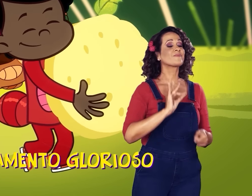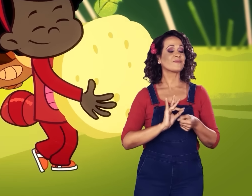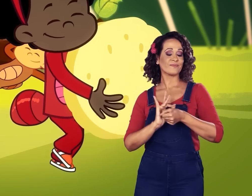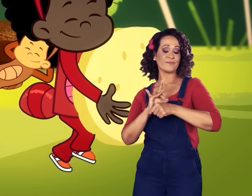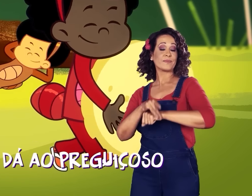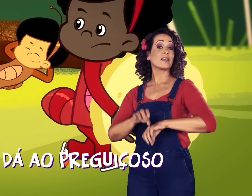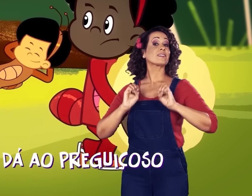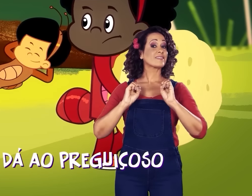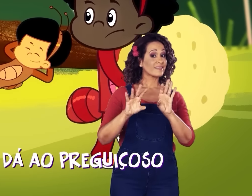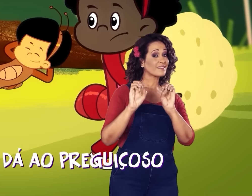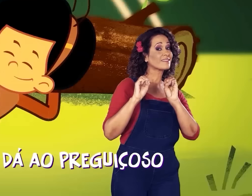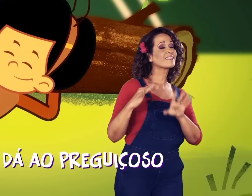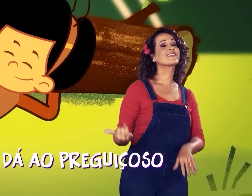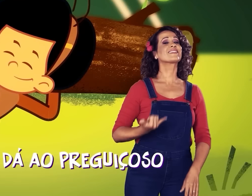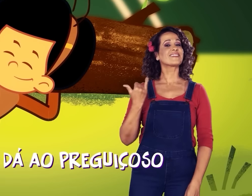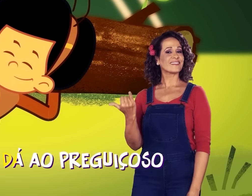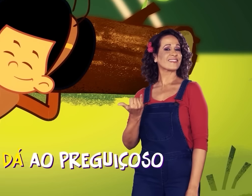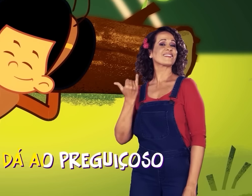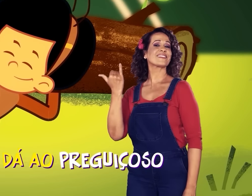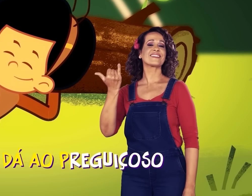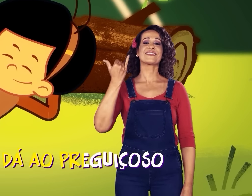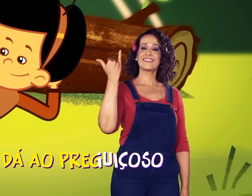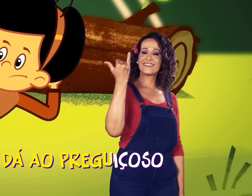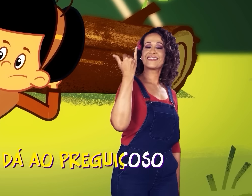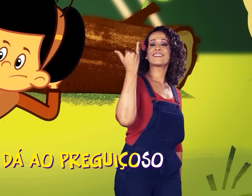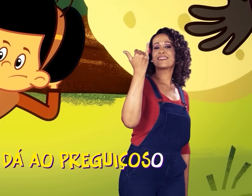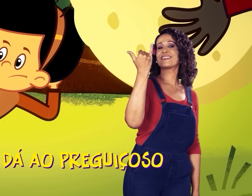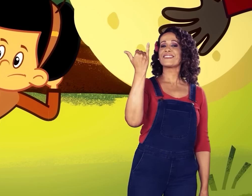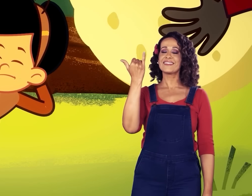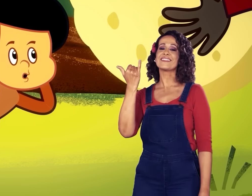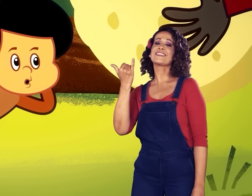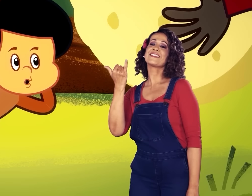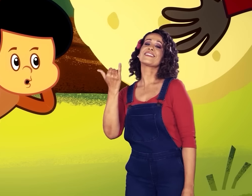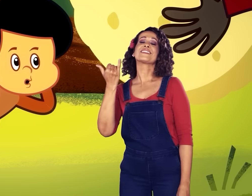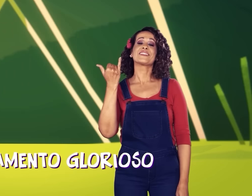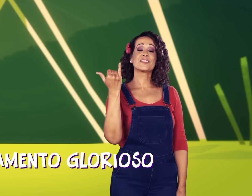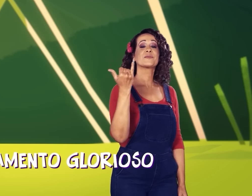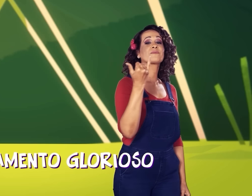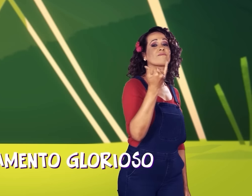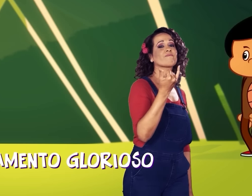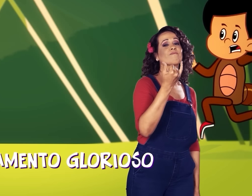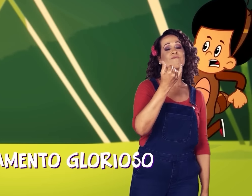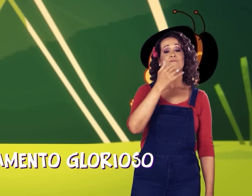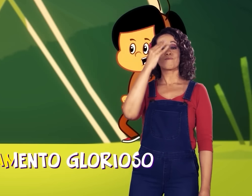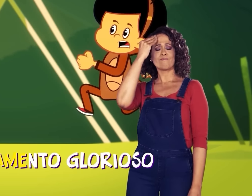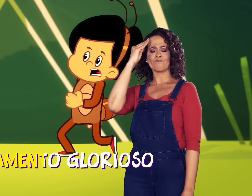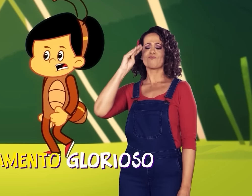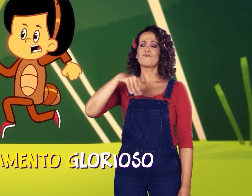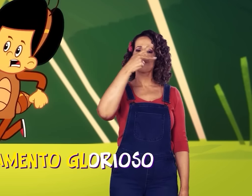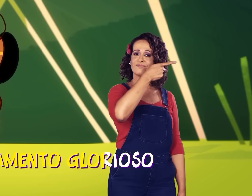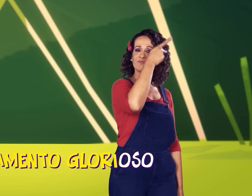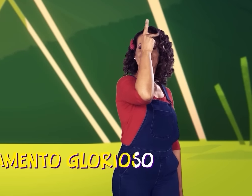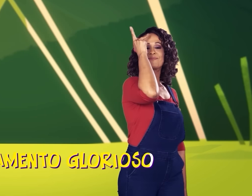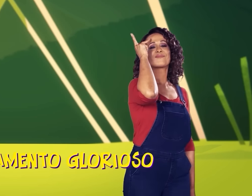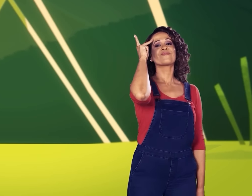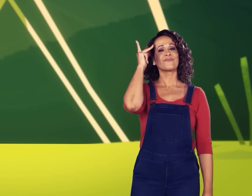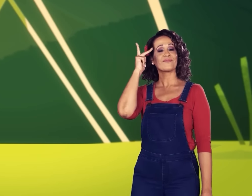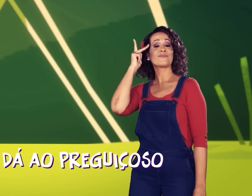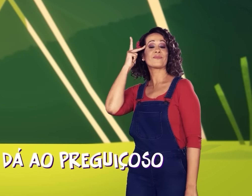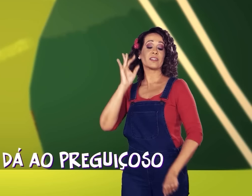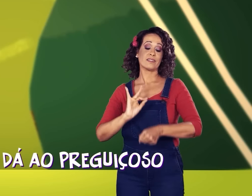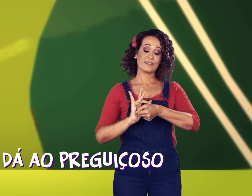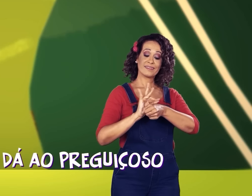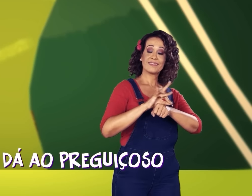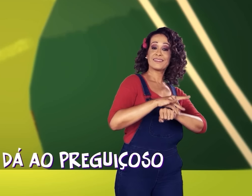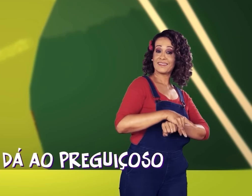glorioso! A formiguinha dá ao preguiçoso. Oh, que ensinamento glorioso!